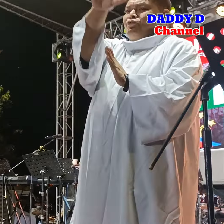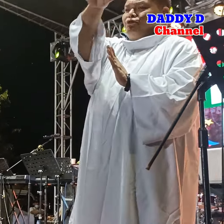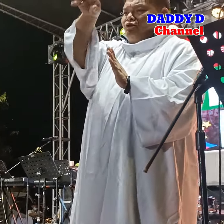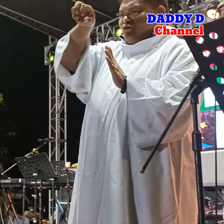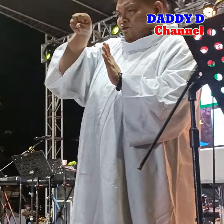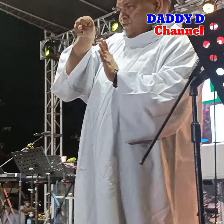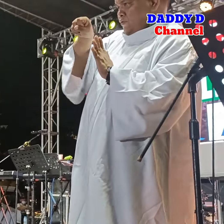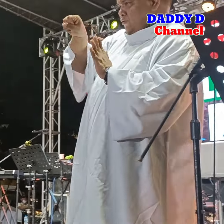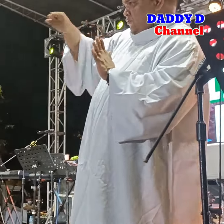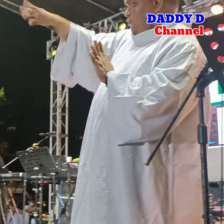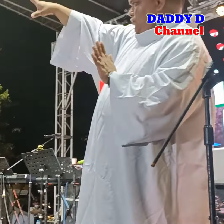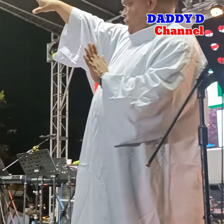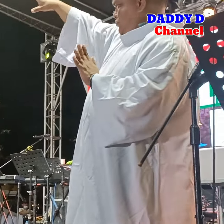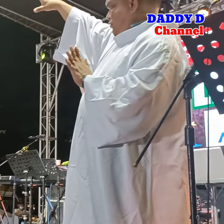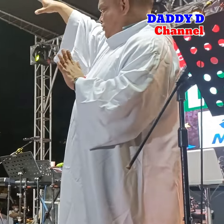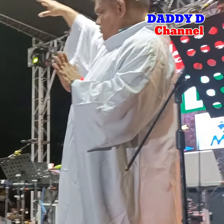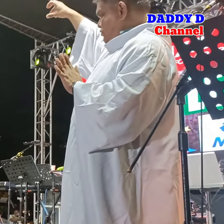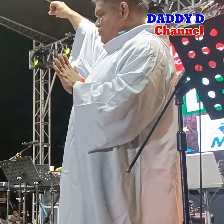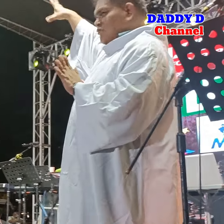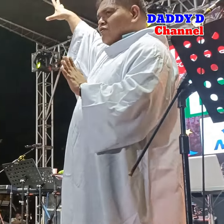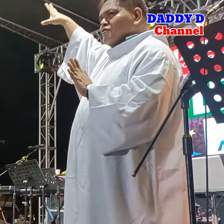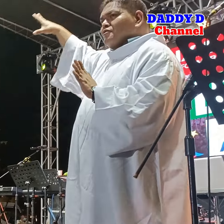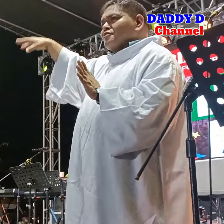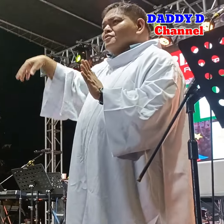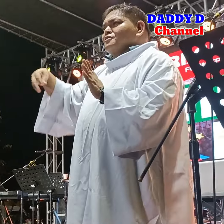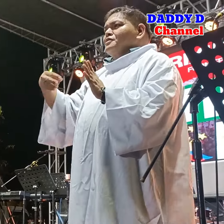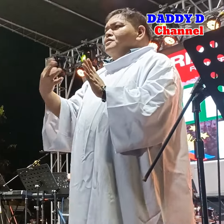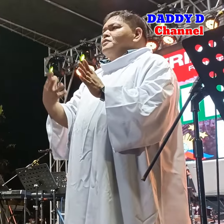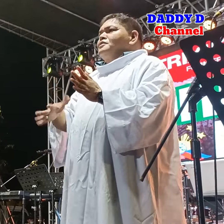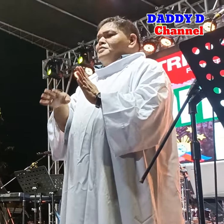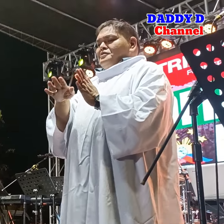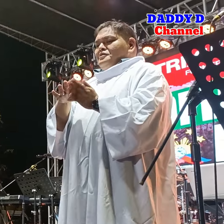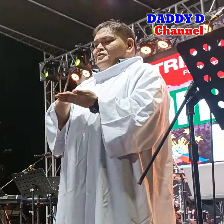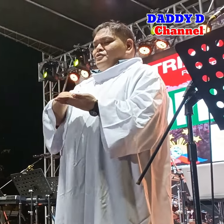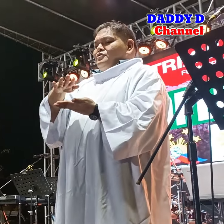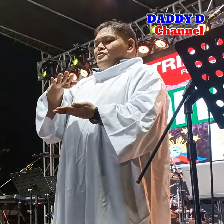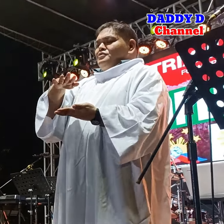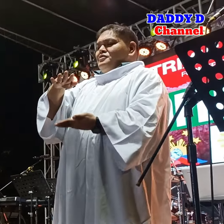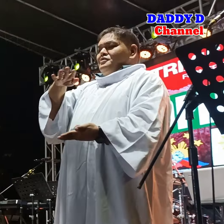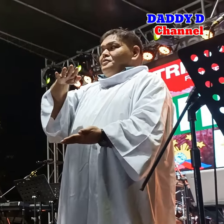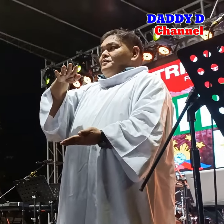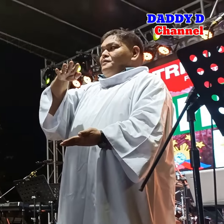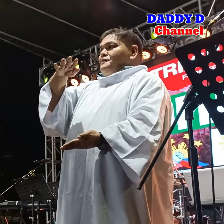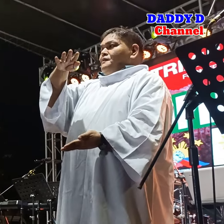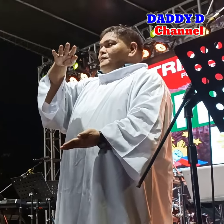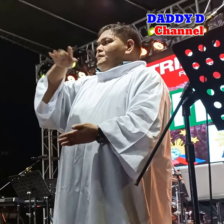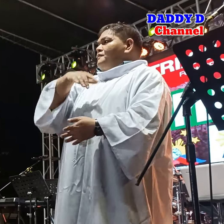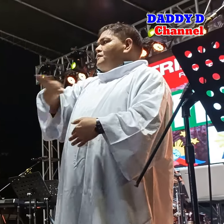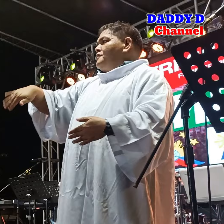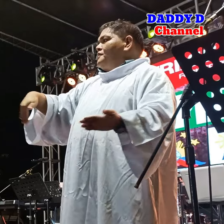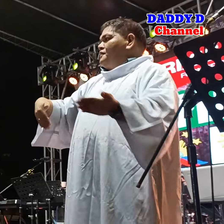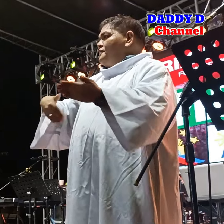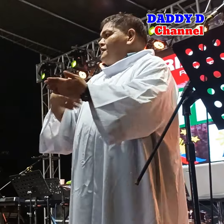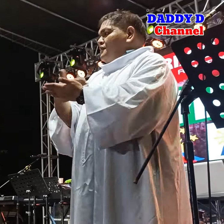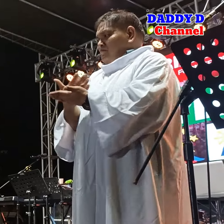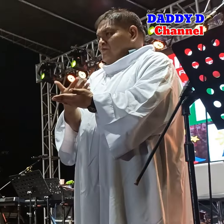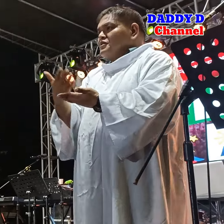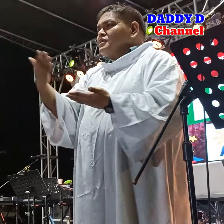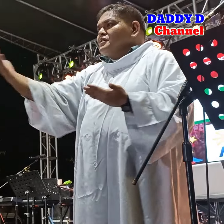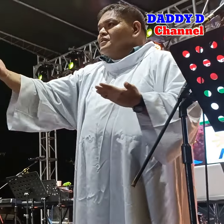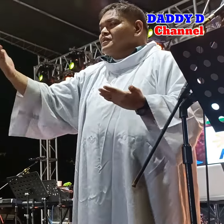nagpa-import ang ating Pangulo, lalong magmamahal ang presyo ng lahat ng